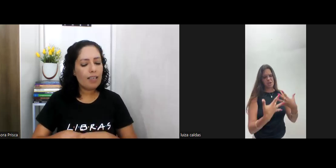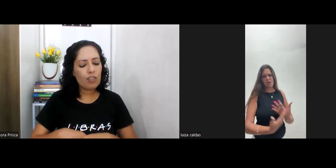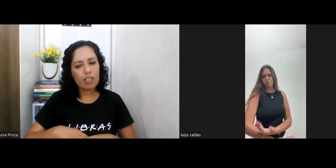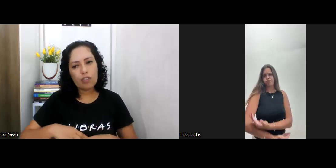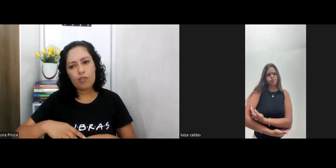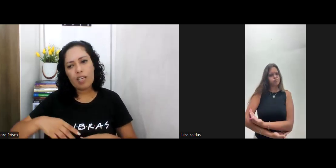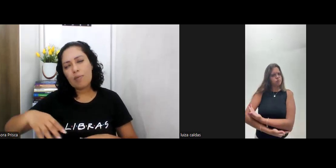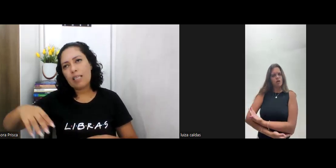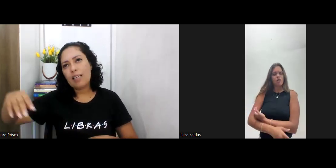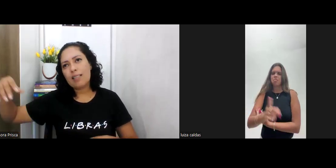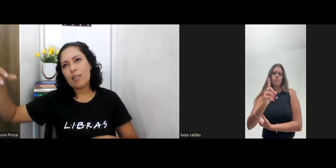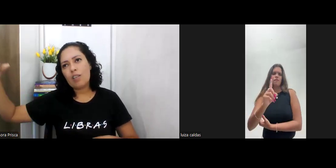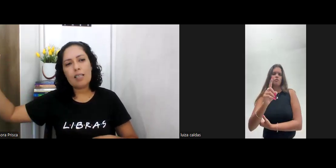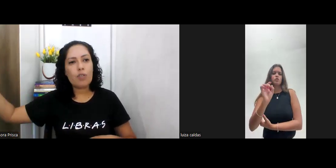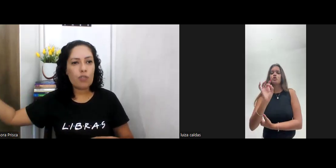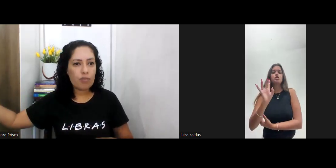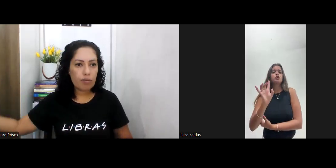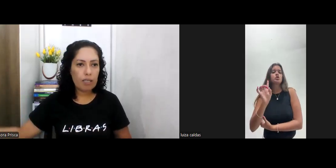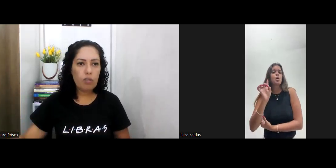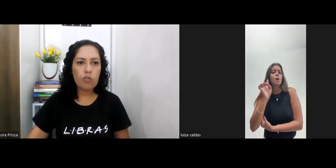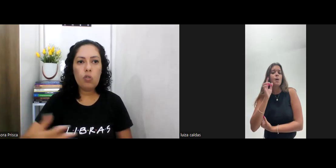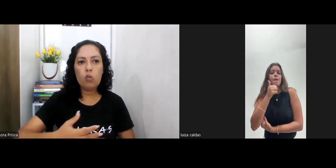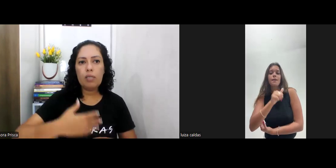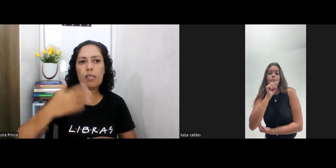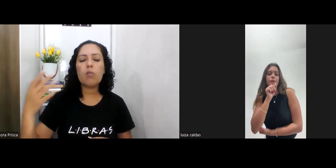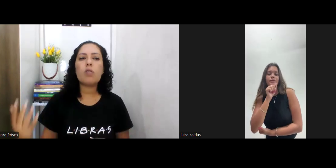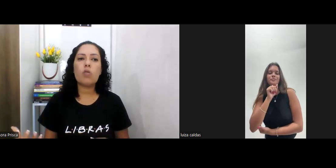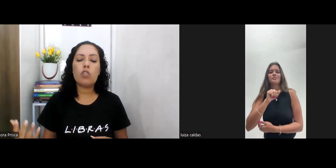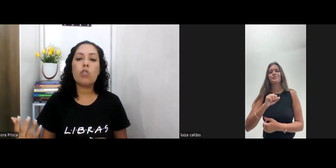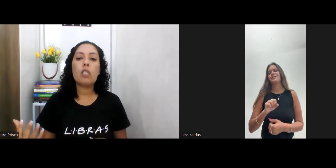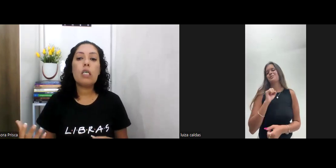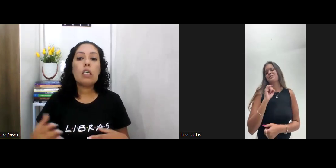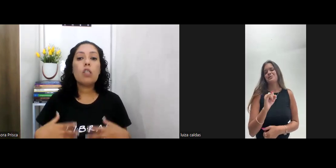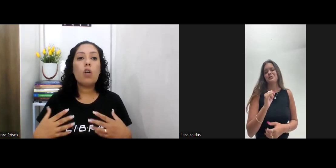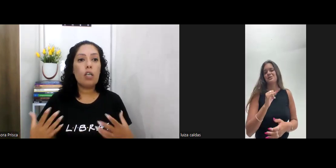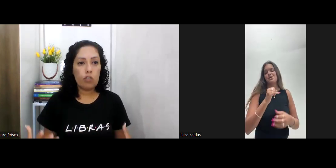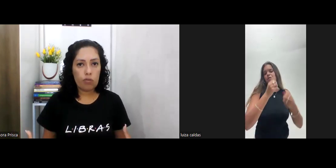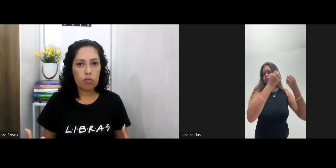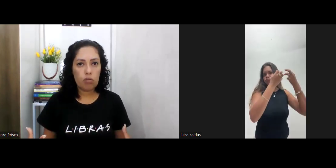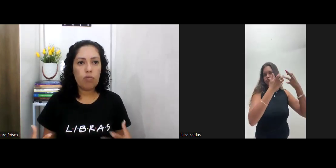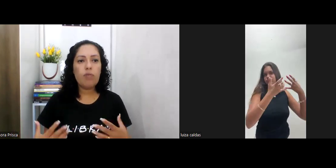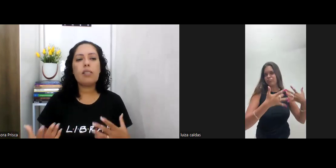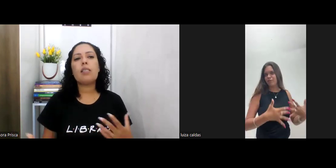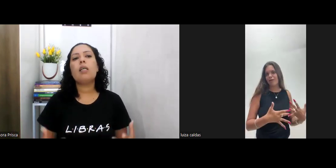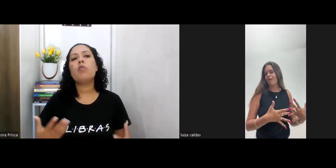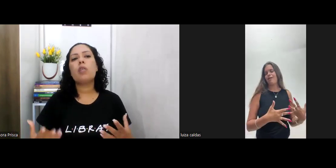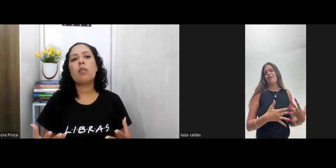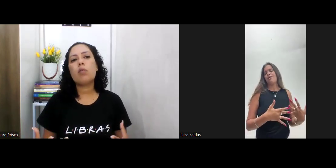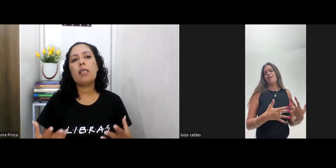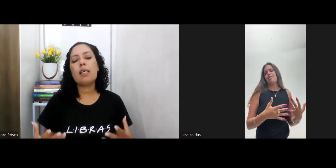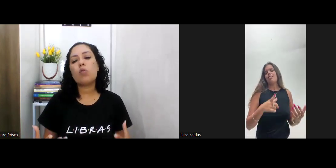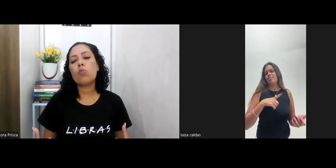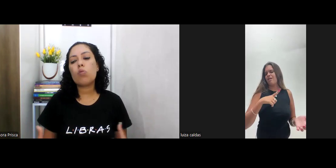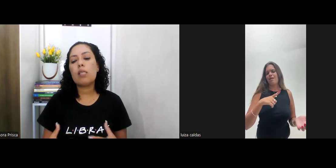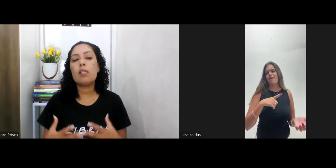E daí, gente, nós ficaremos aqui até as 10 horas da noite, falando de inúmeras situações que nós vivenciamos